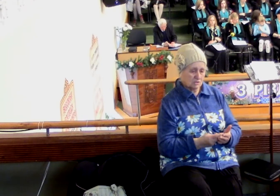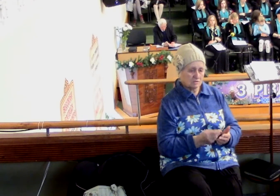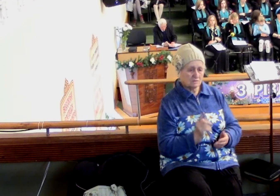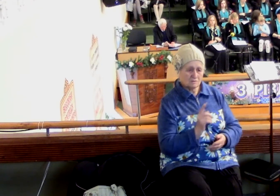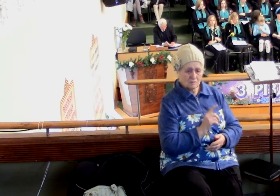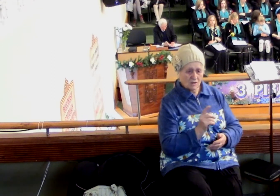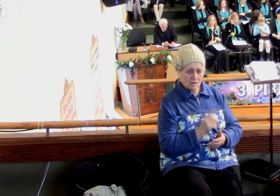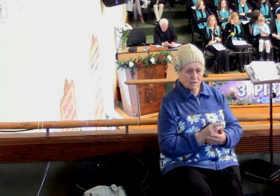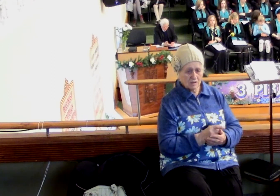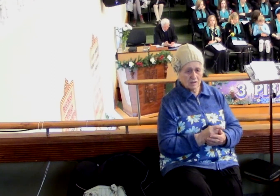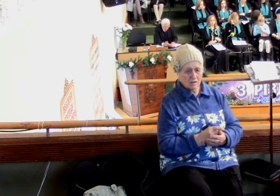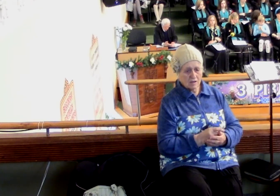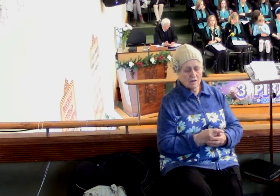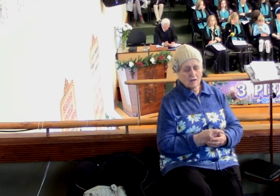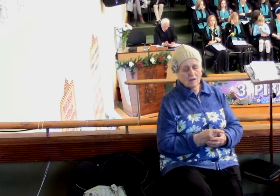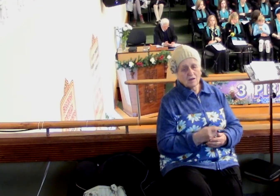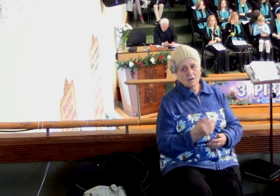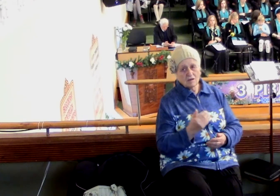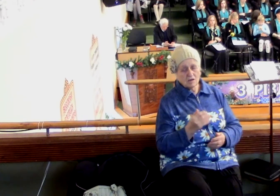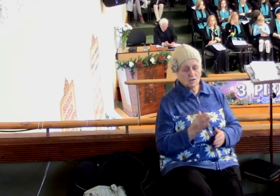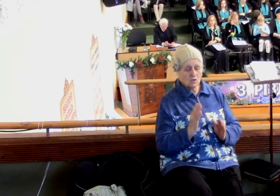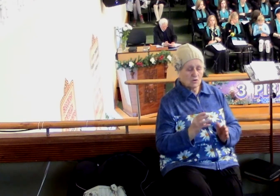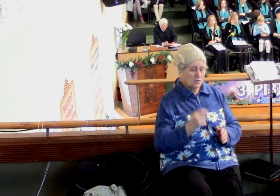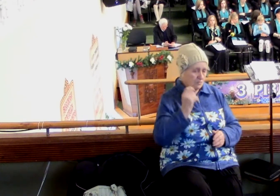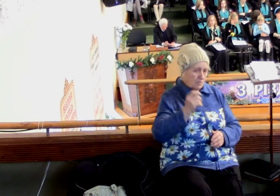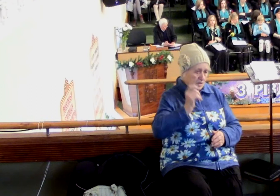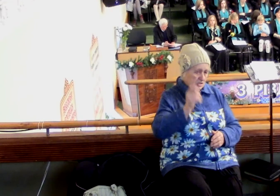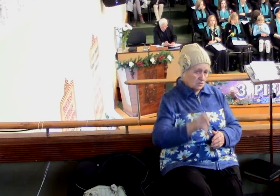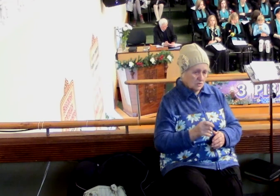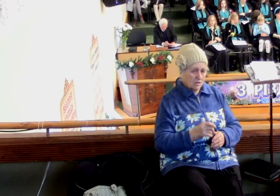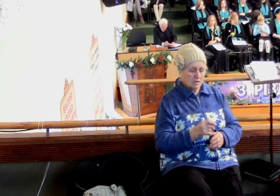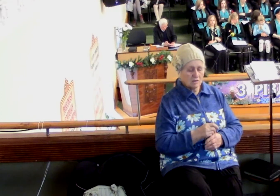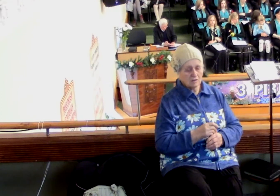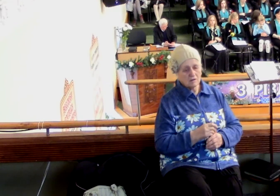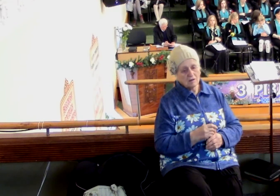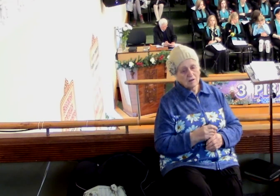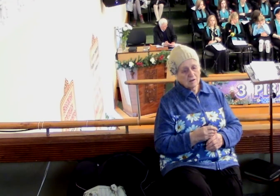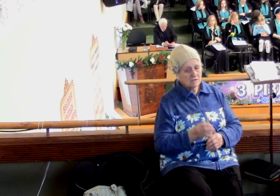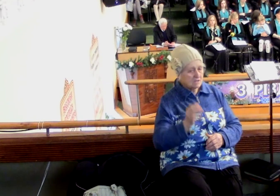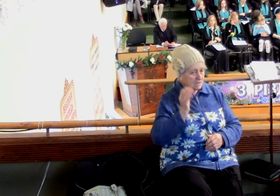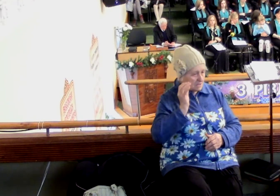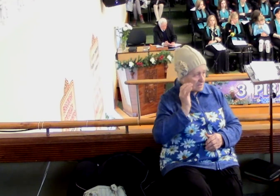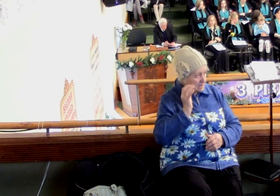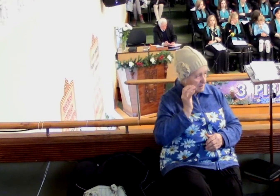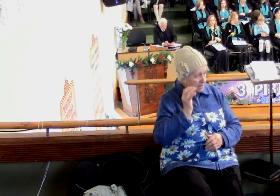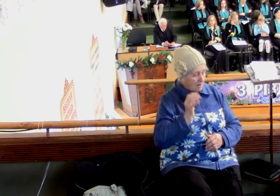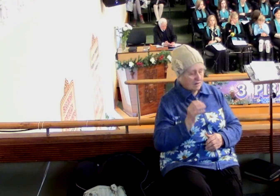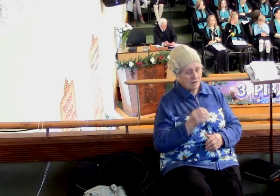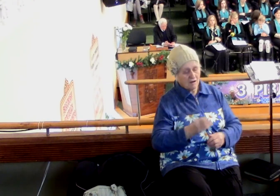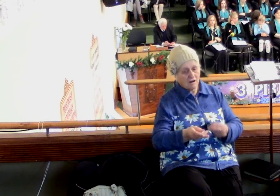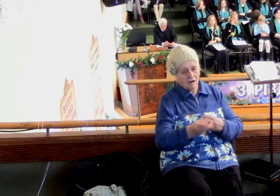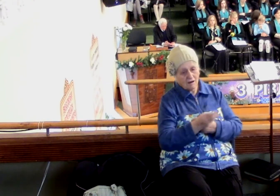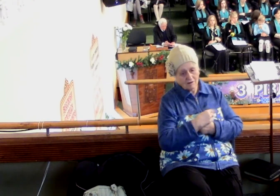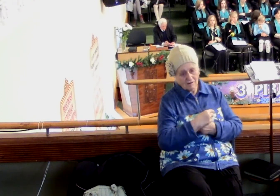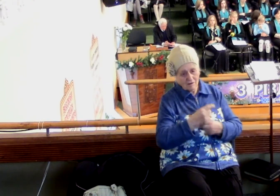– начало всех начал. И только пастухи у Вифлеема внимали ангелам, пока весь